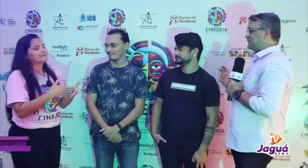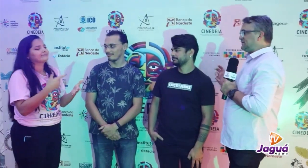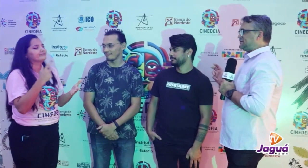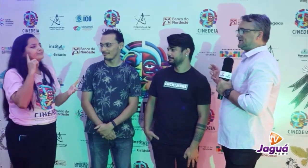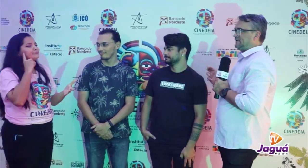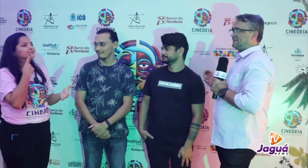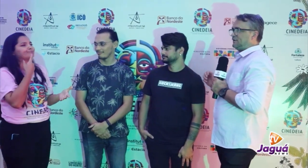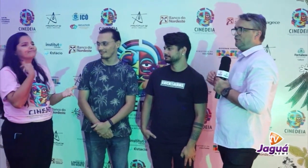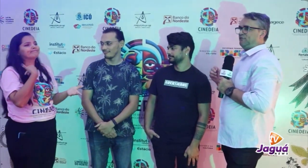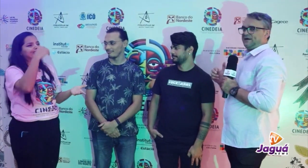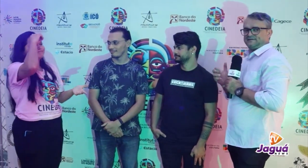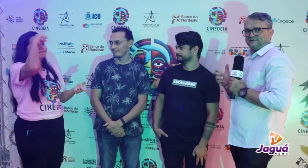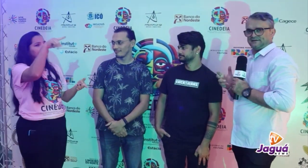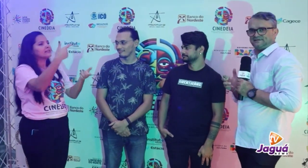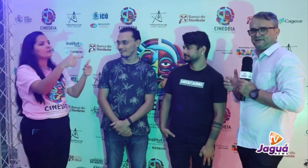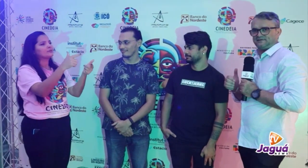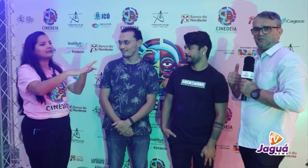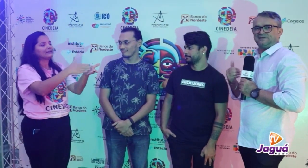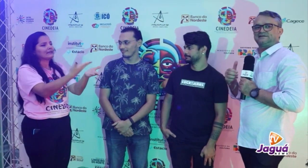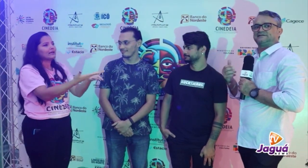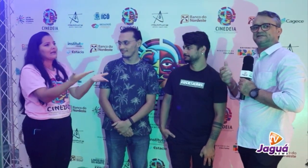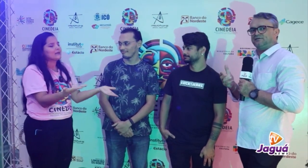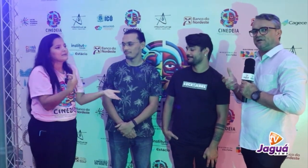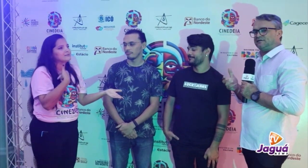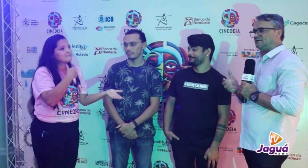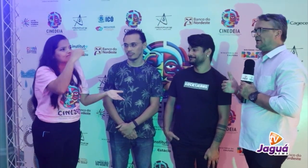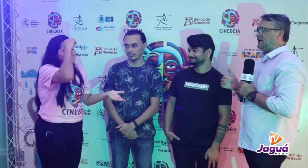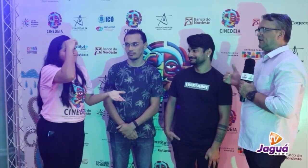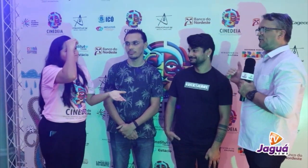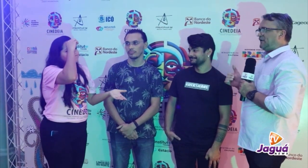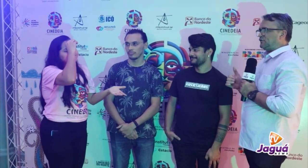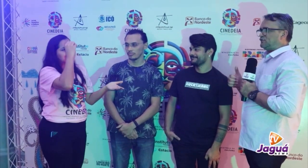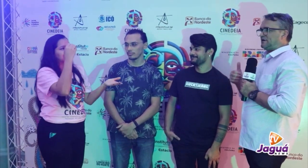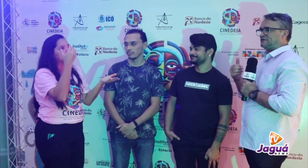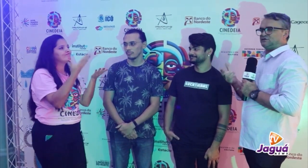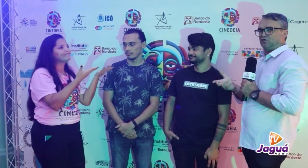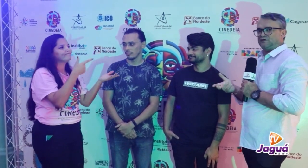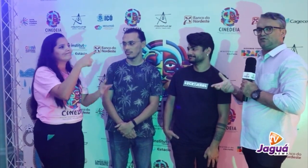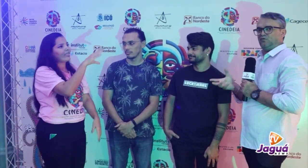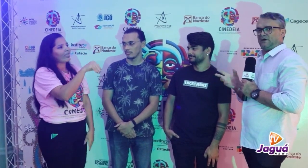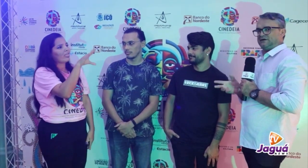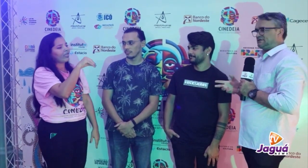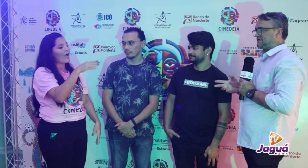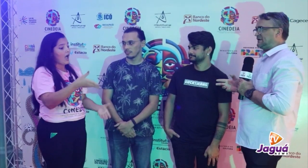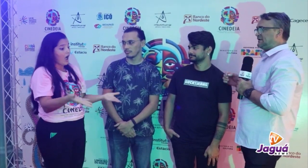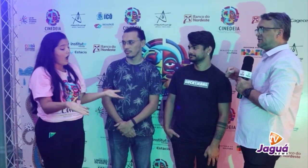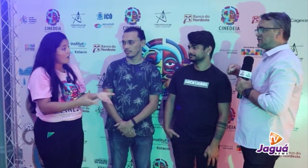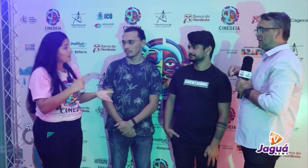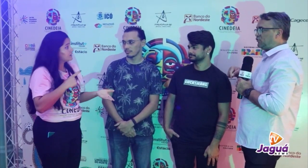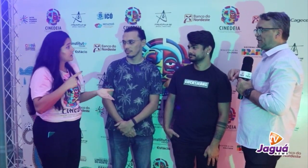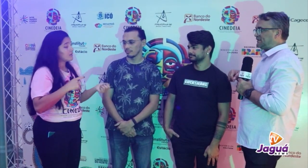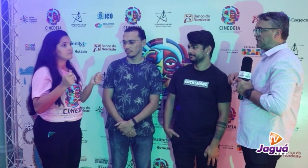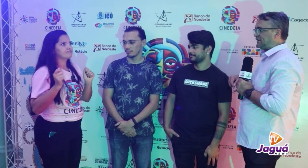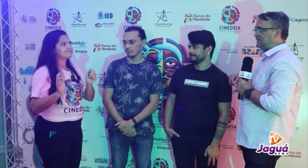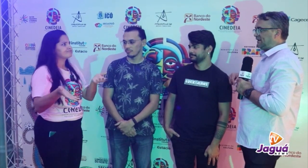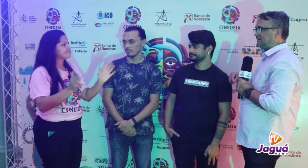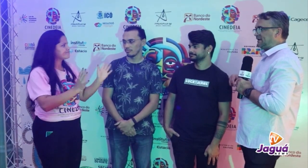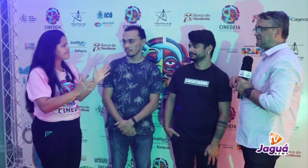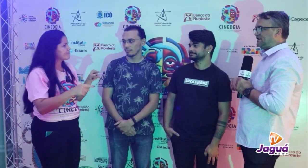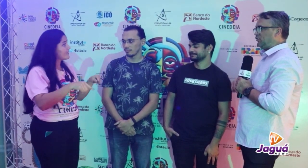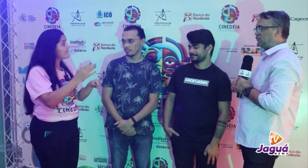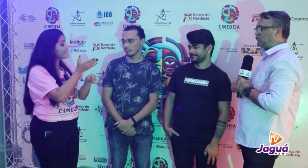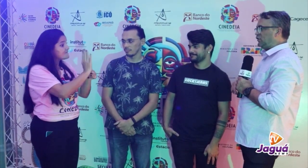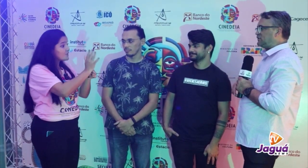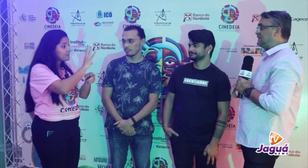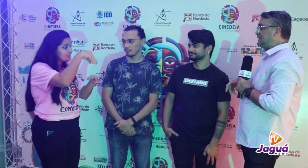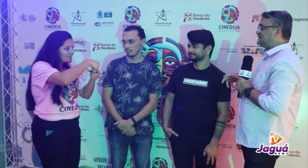acontecimento. Não existem tão fáceis assim, tão acessíveis eventos, ações como estas que estão acontecendo aqui na